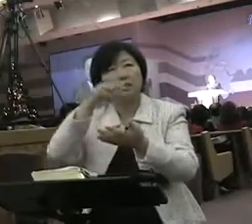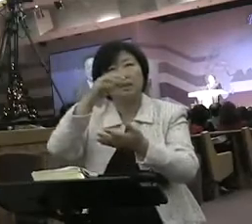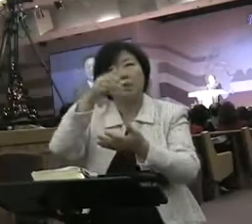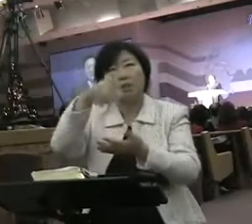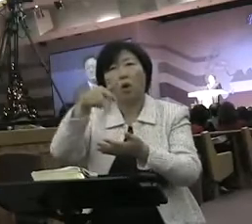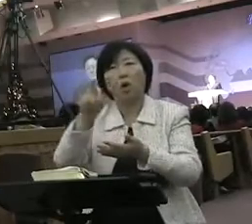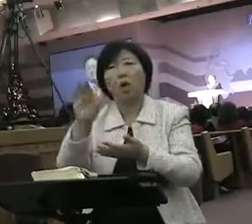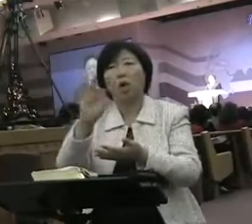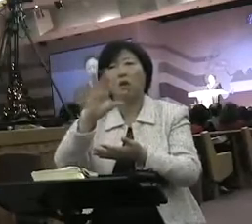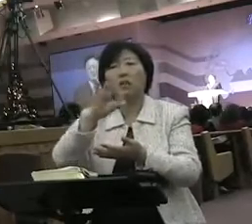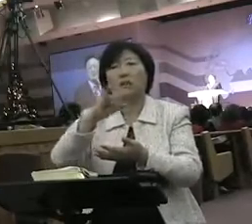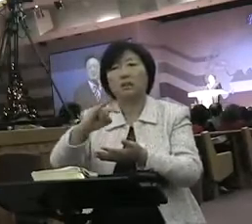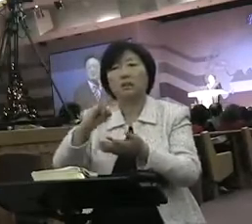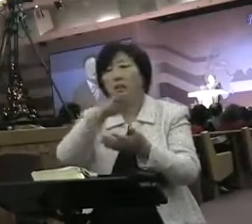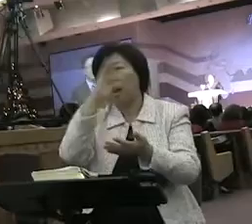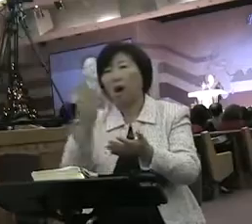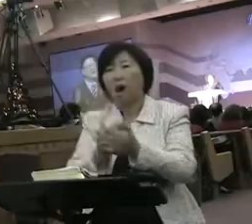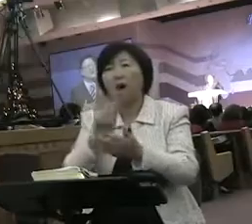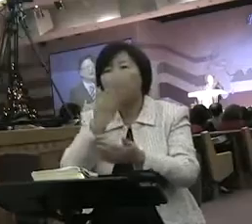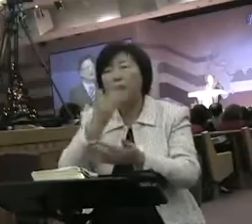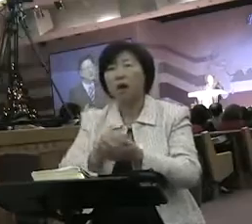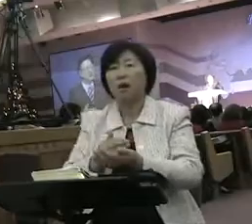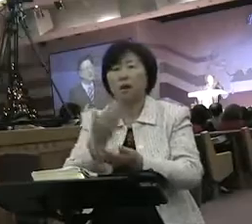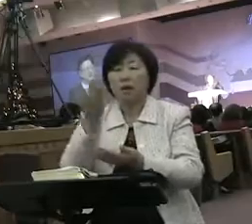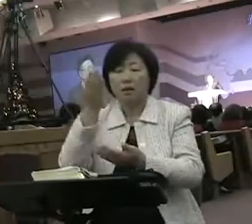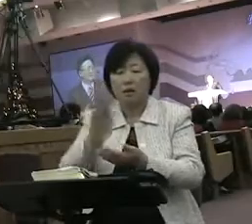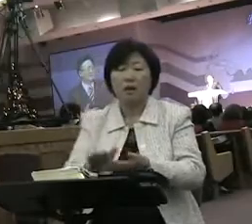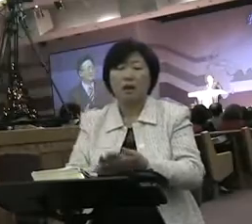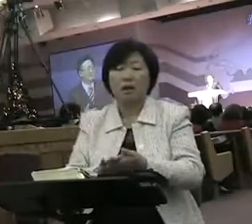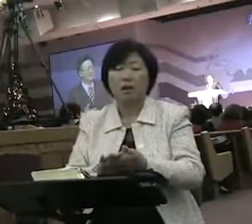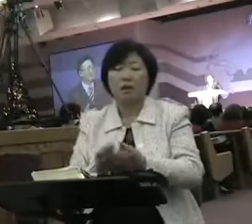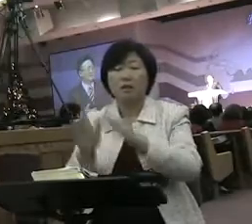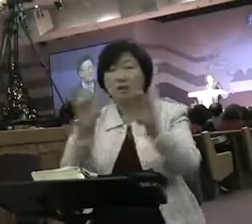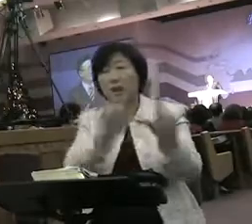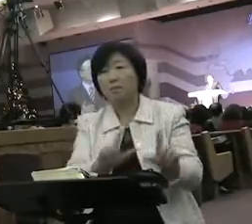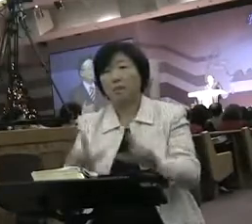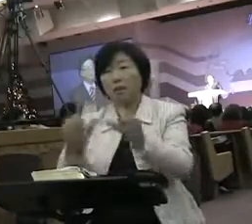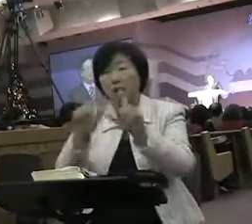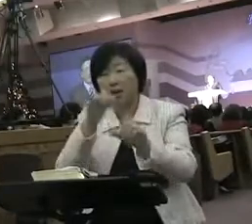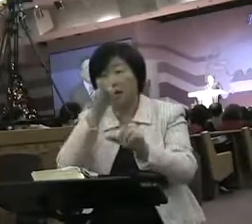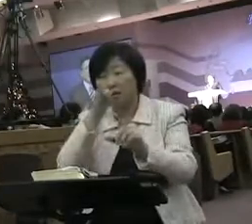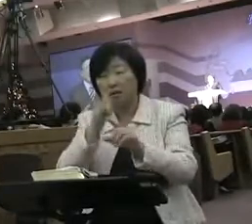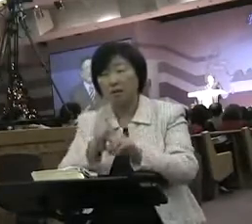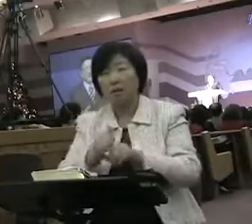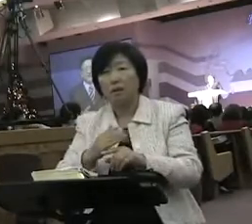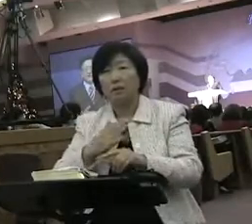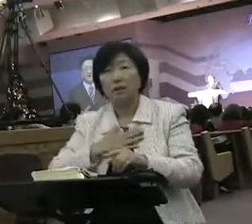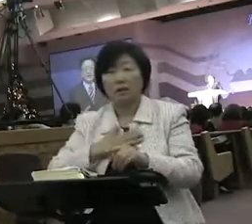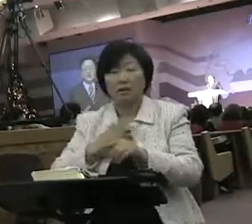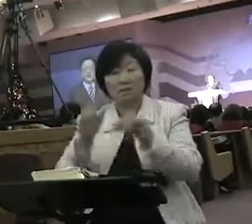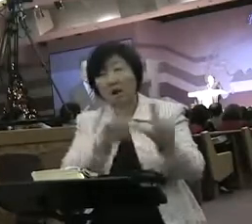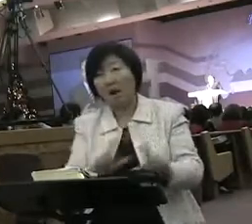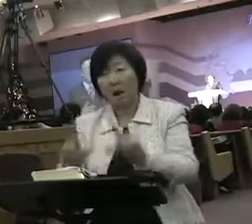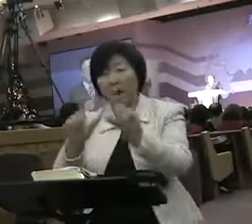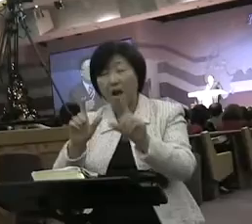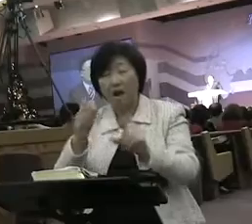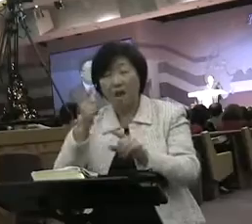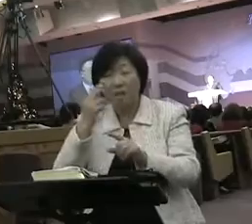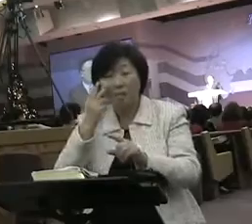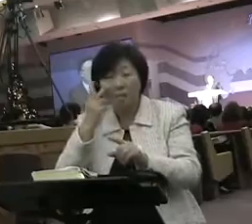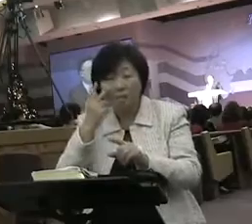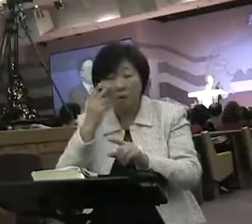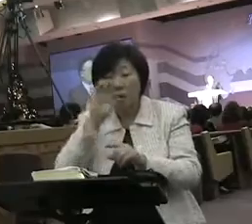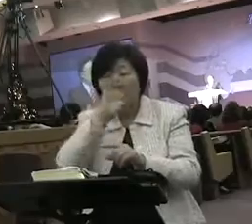다 맞습니다. 그러나 제 삶에서 제가 살아보니까 또